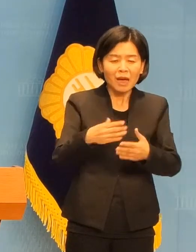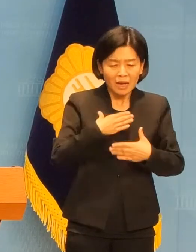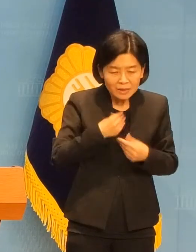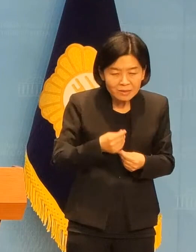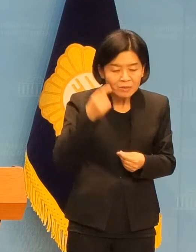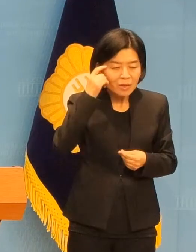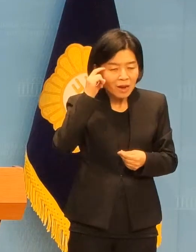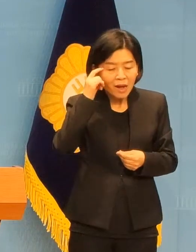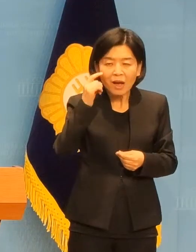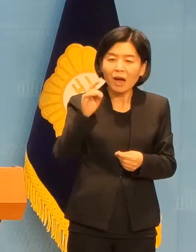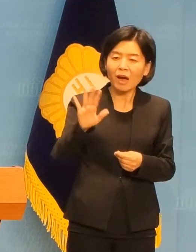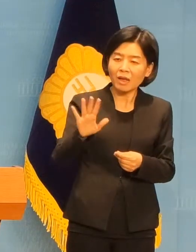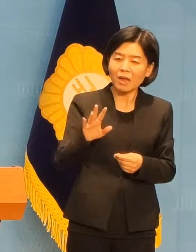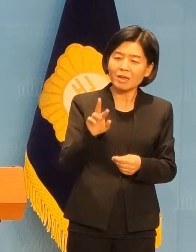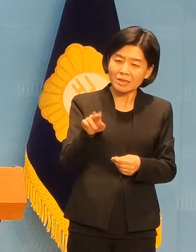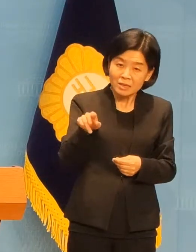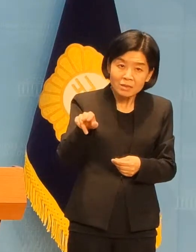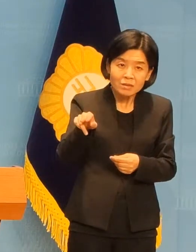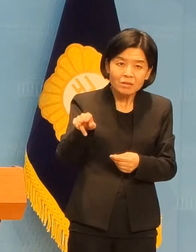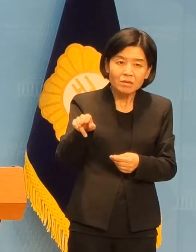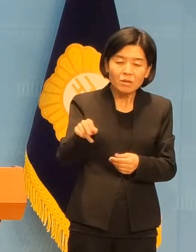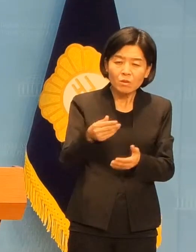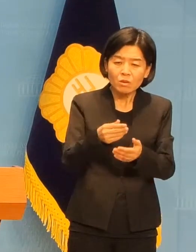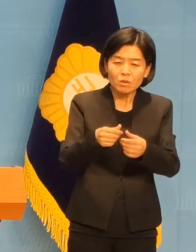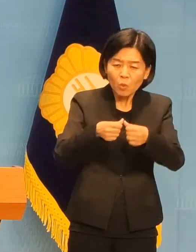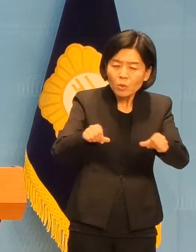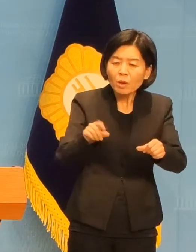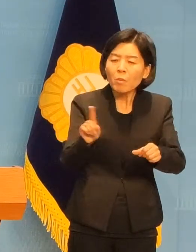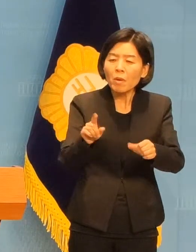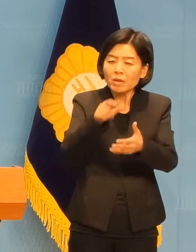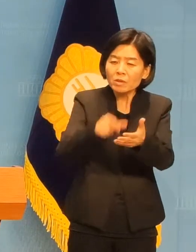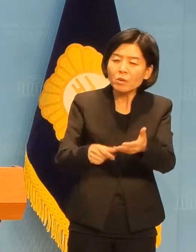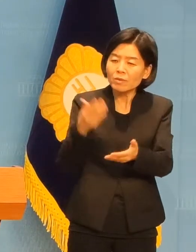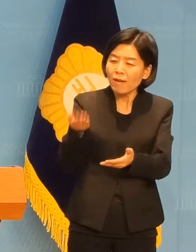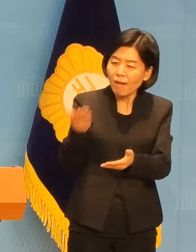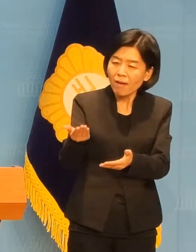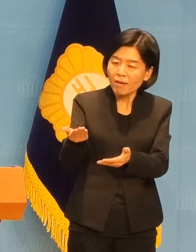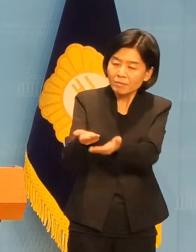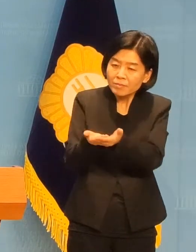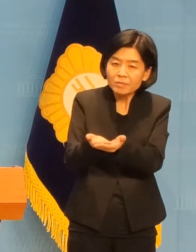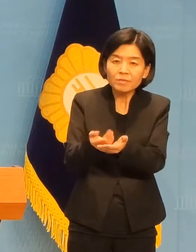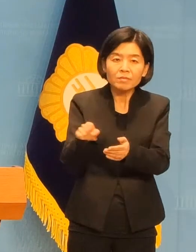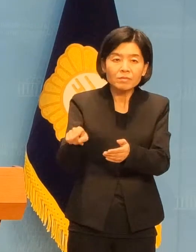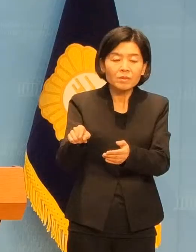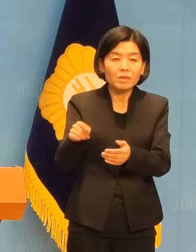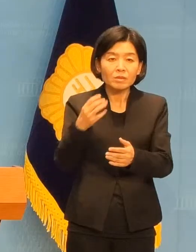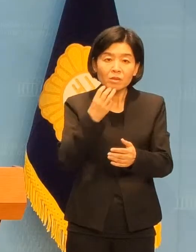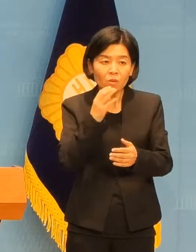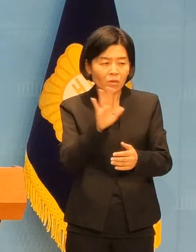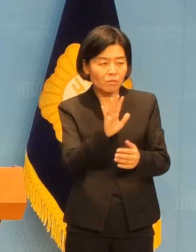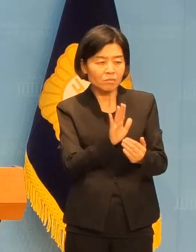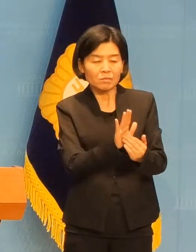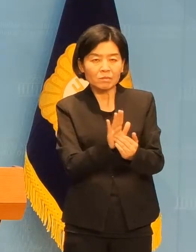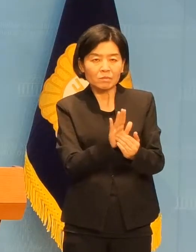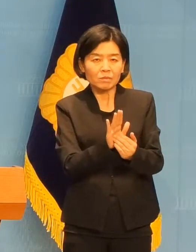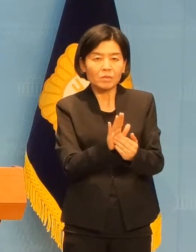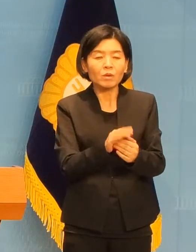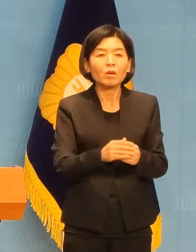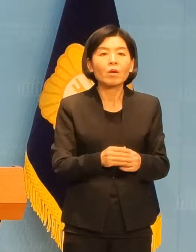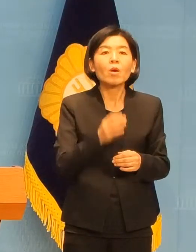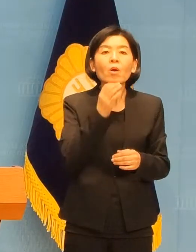점을 지적하며 고장 기록을 요구했음에도 서울시는 의도적으로 이 사고 사실을 비켜갔습니다.